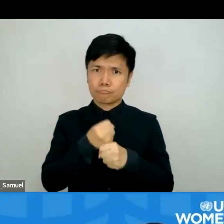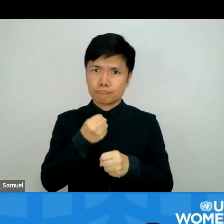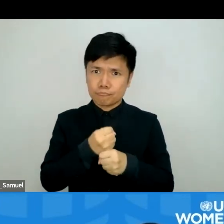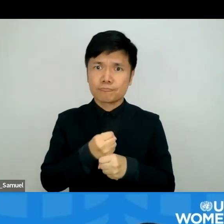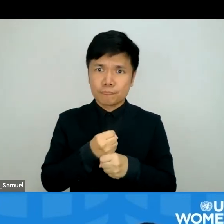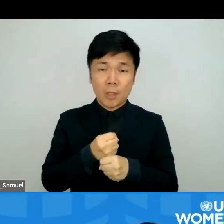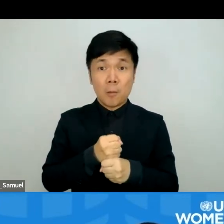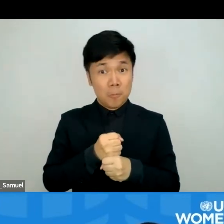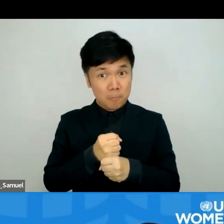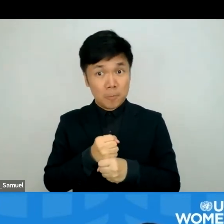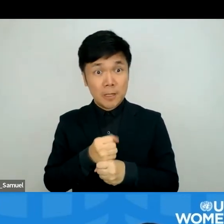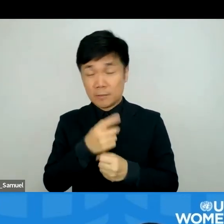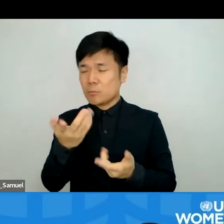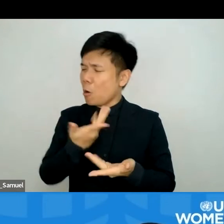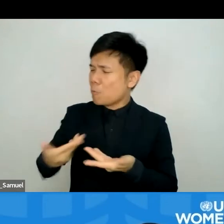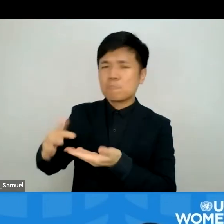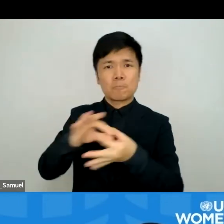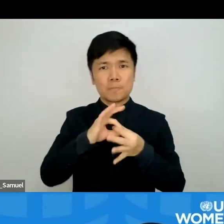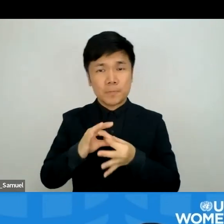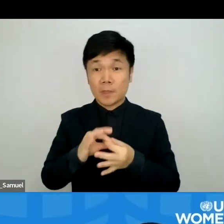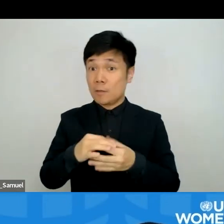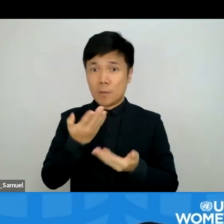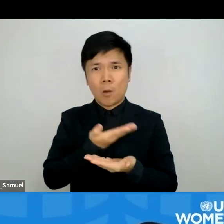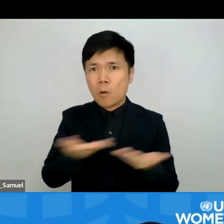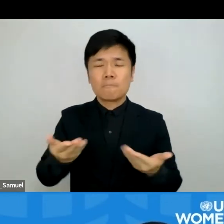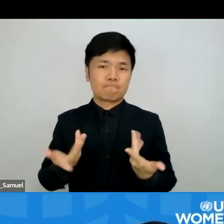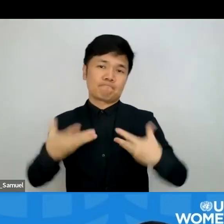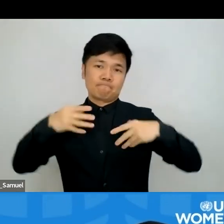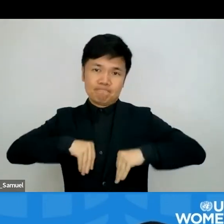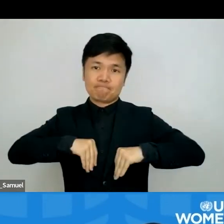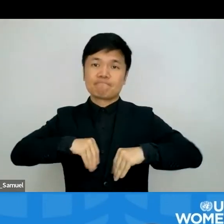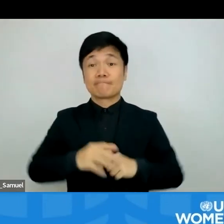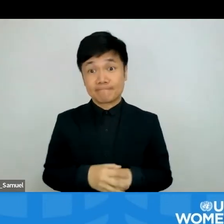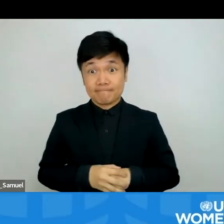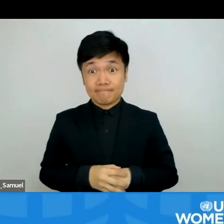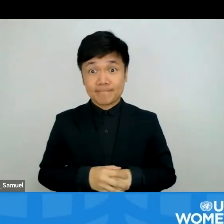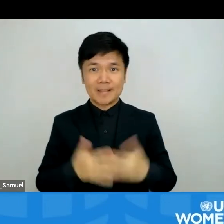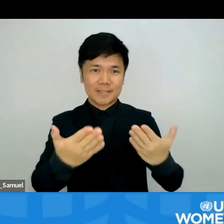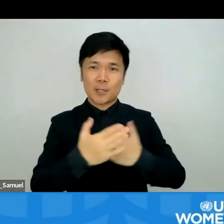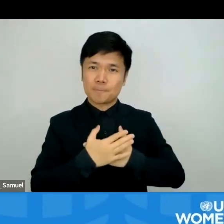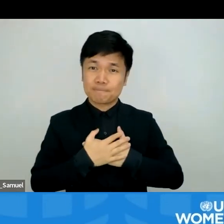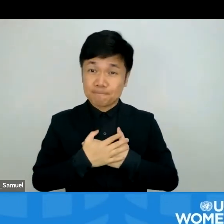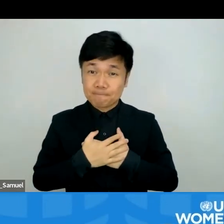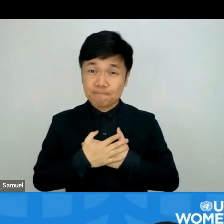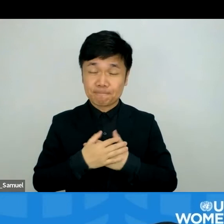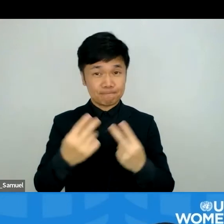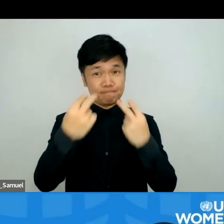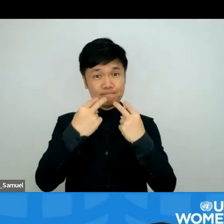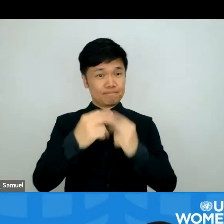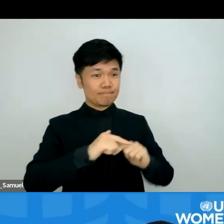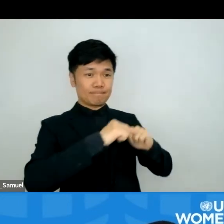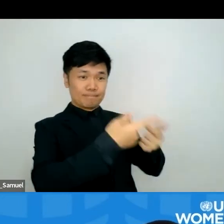Et pour inclure tout cela, tous les partenaires vont travailler en collaboration. Merci beaucoup